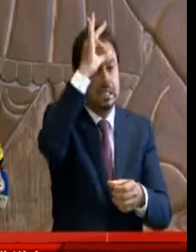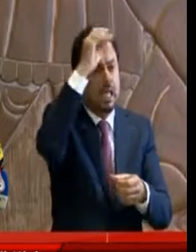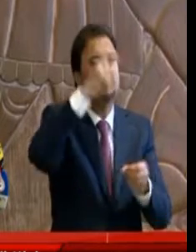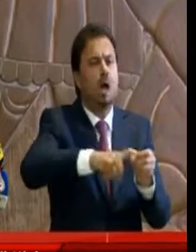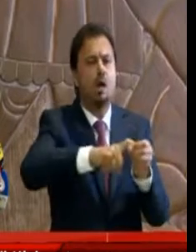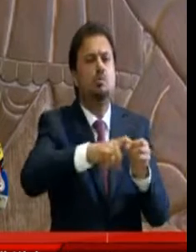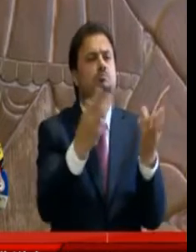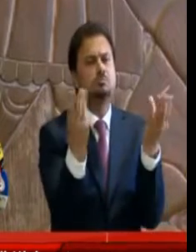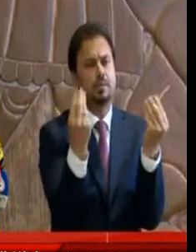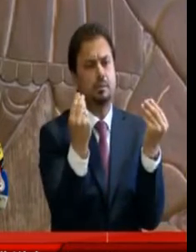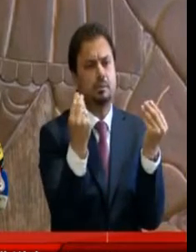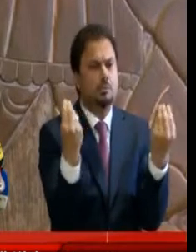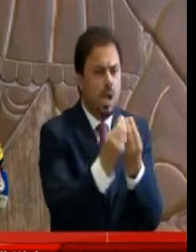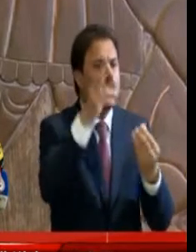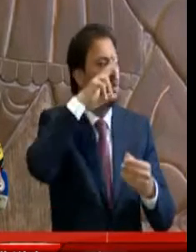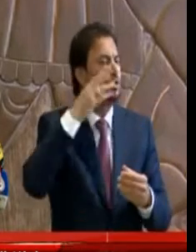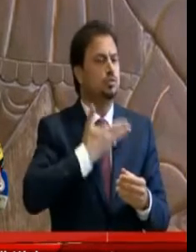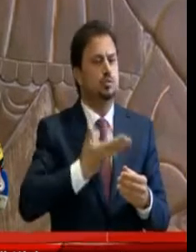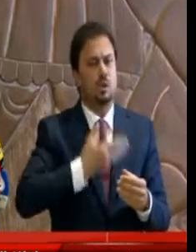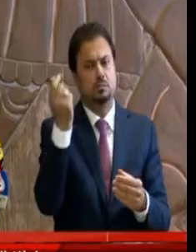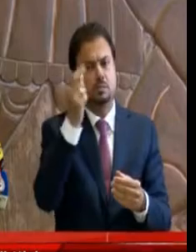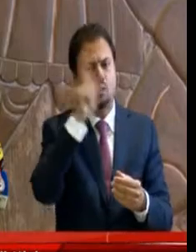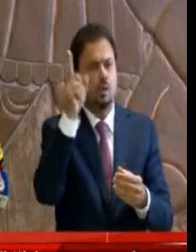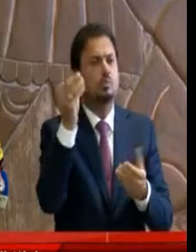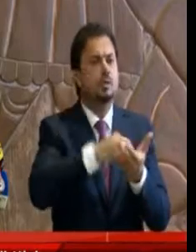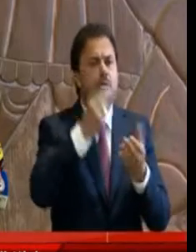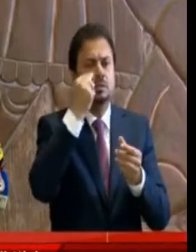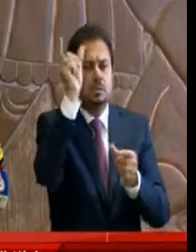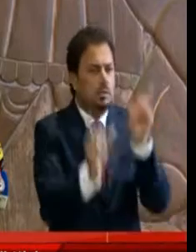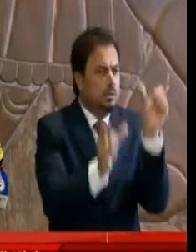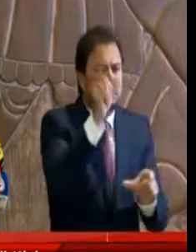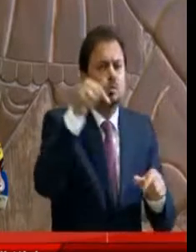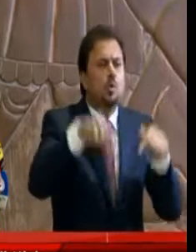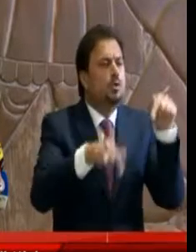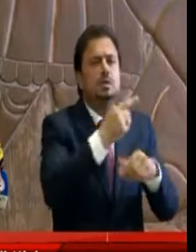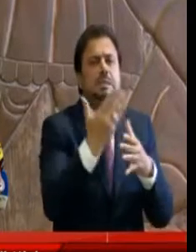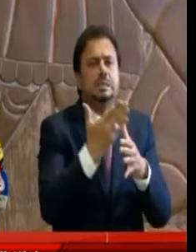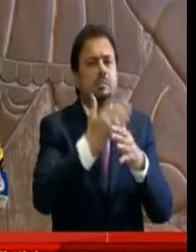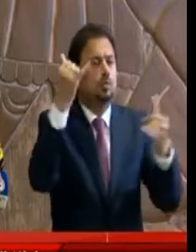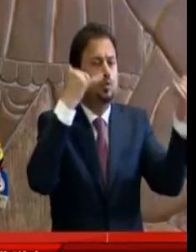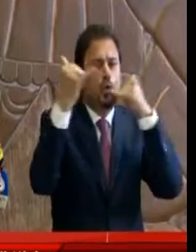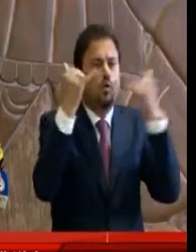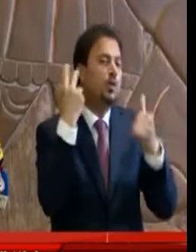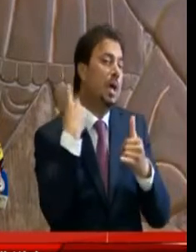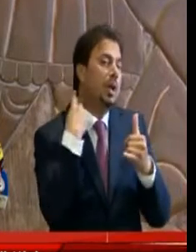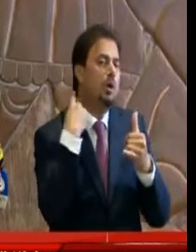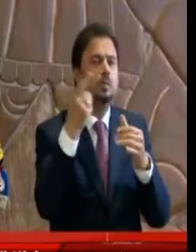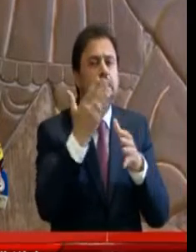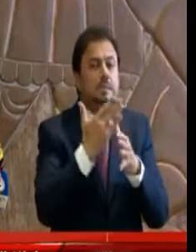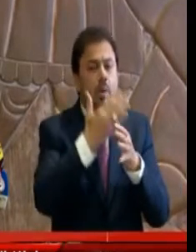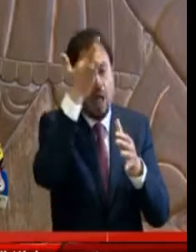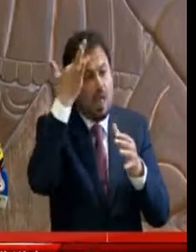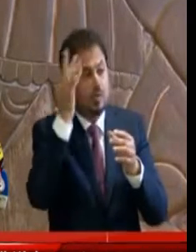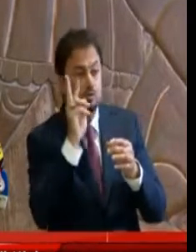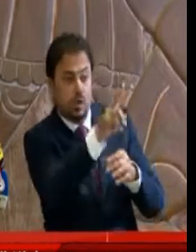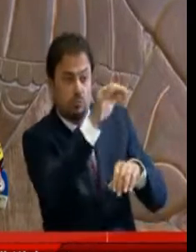إقليم كردستان. أيضا كان هناك تعاون مع المواطنين من خلال تخصيص خطوط ساخنة للإخبار